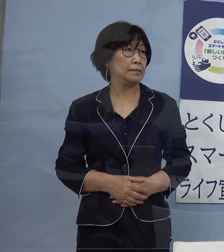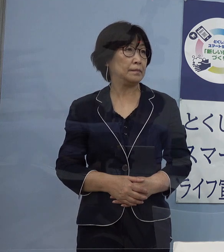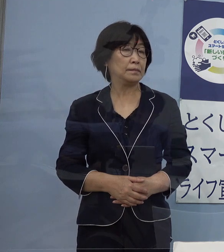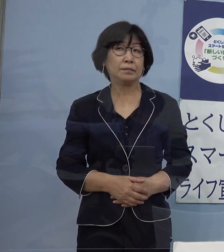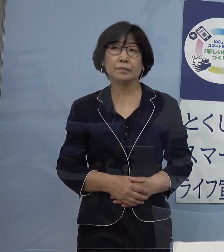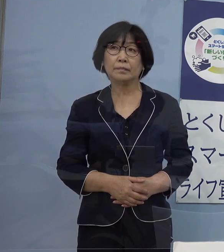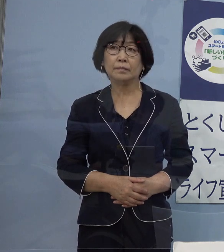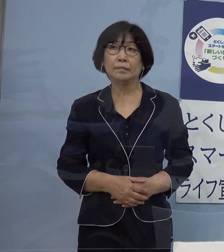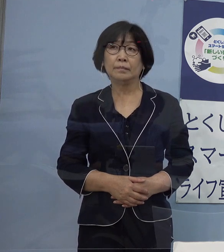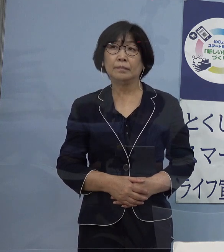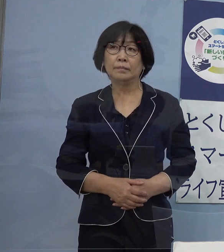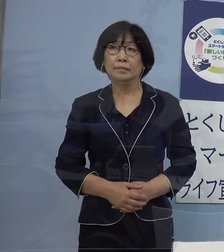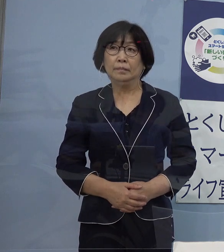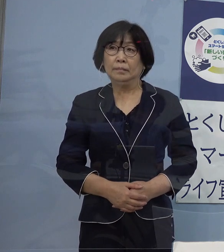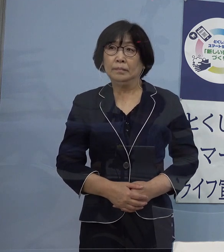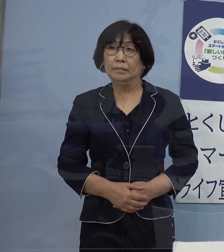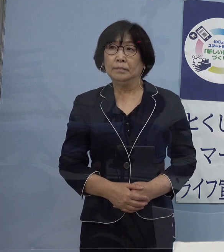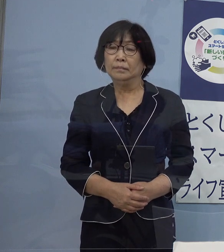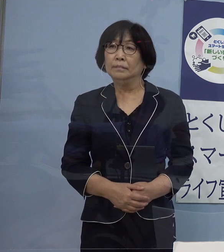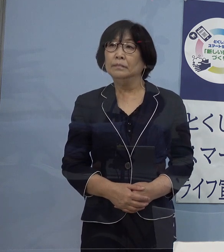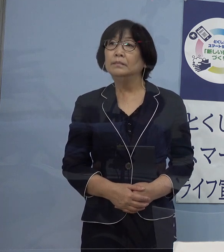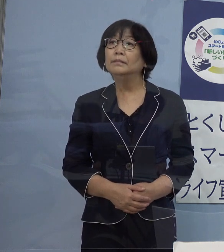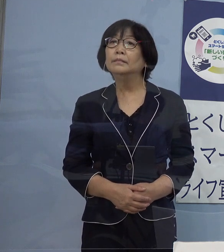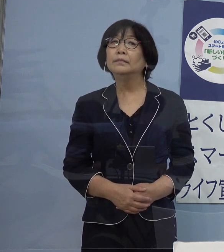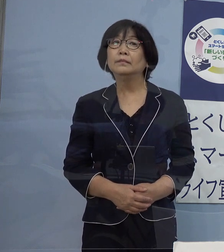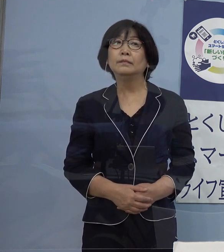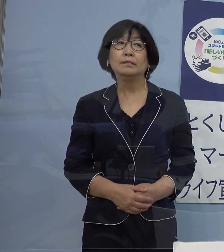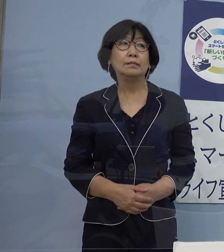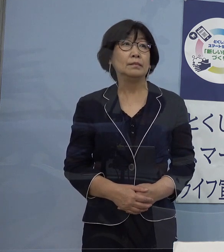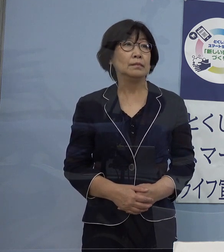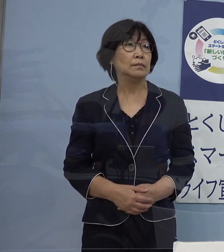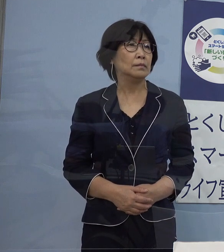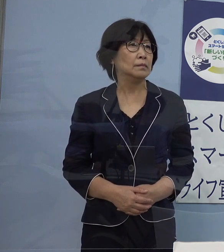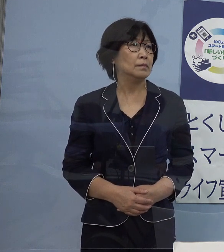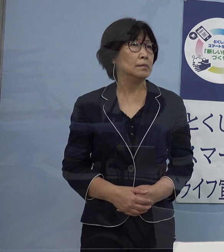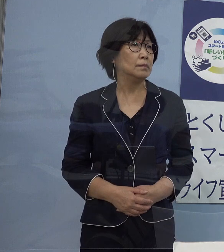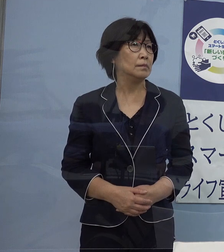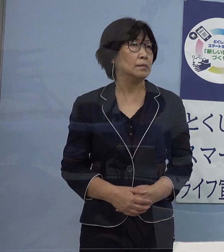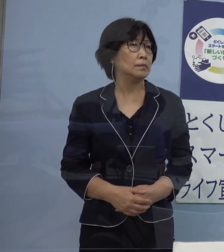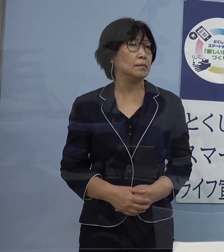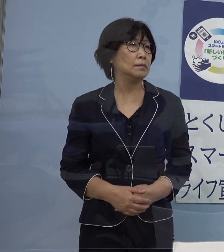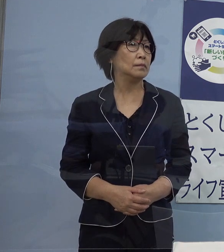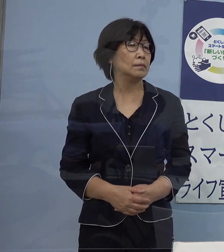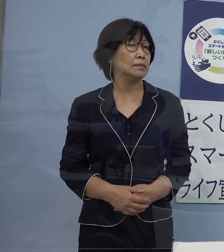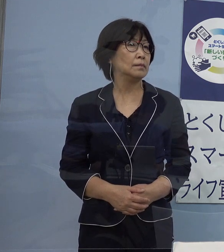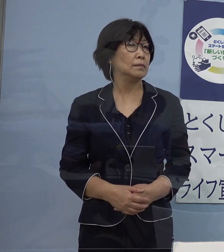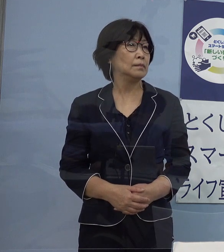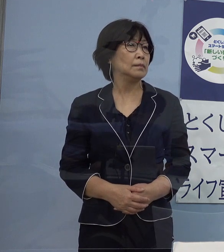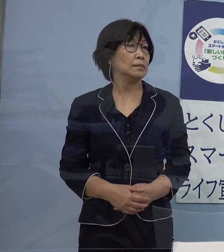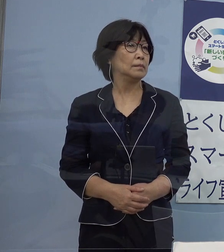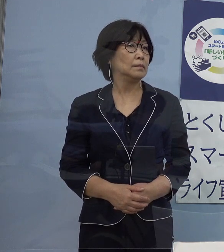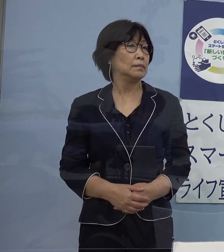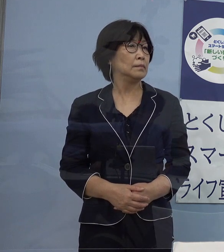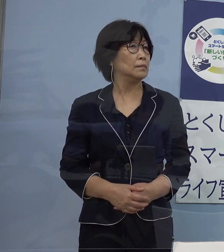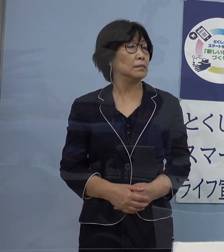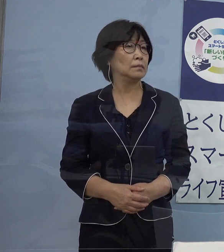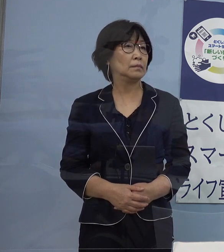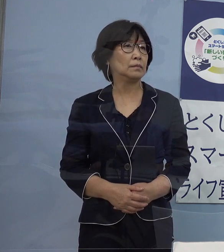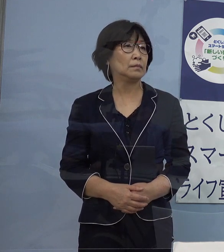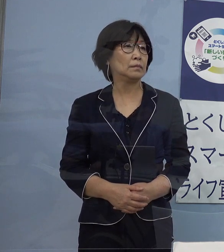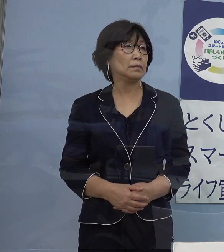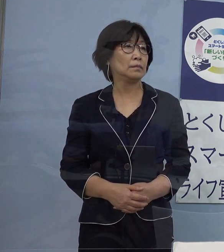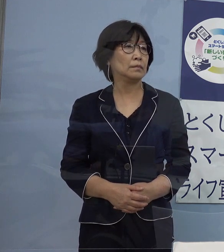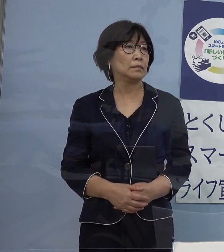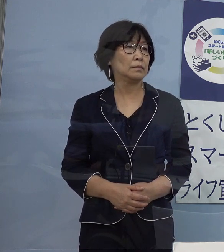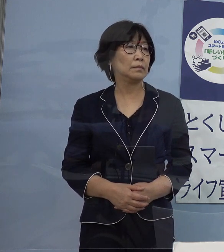その他いかがでしょうか。 毒指標。 あ、そうですね。はい。それ